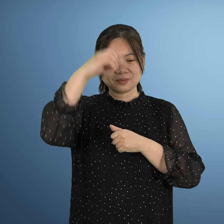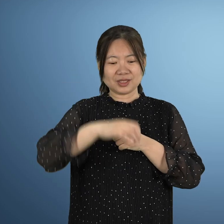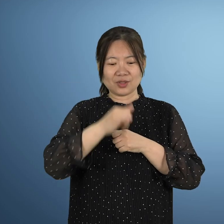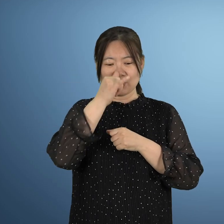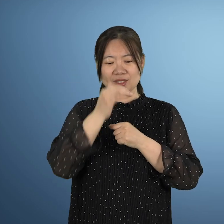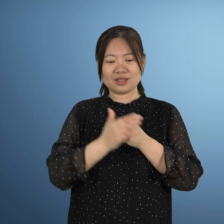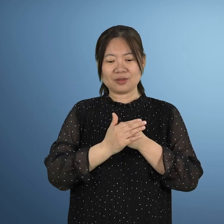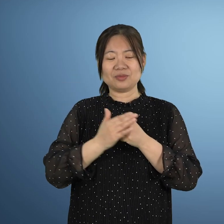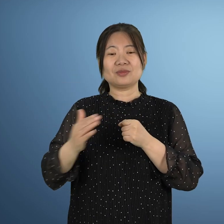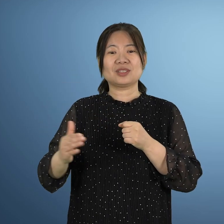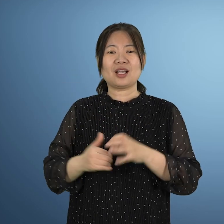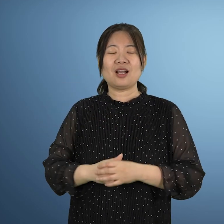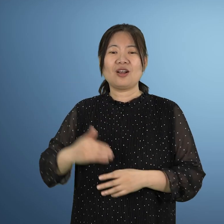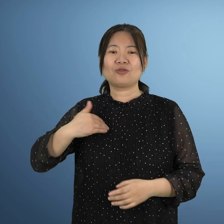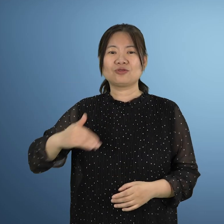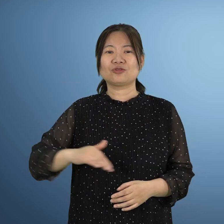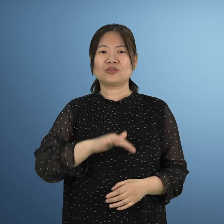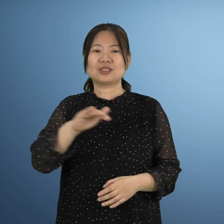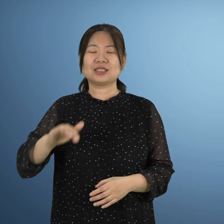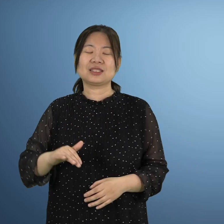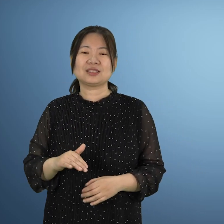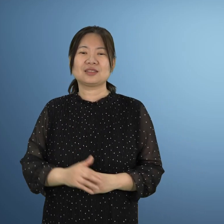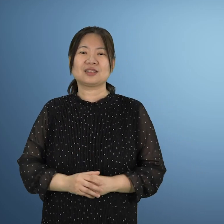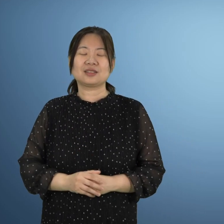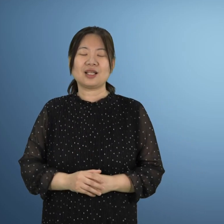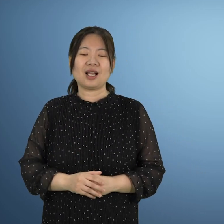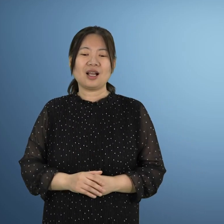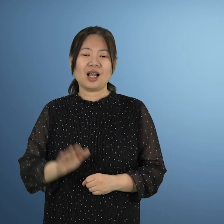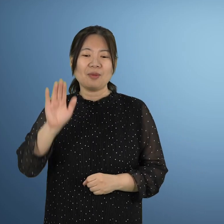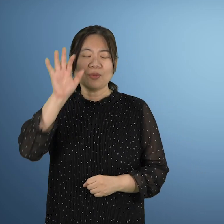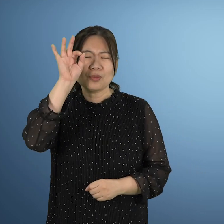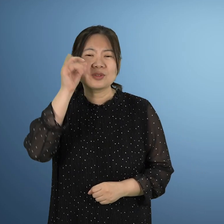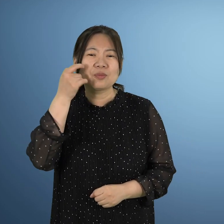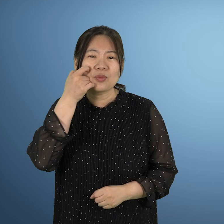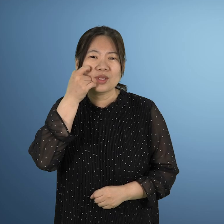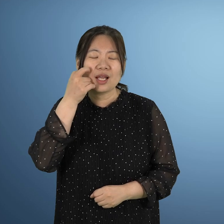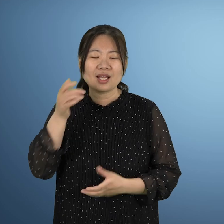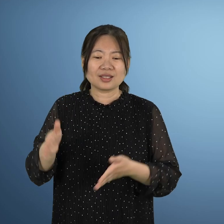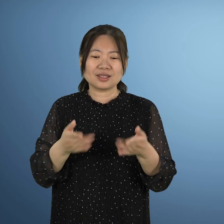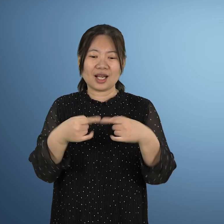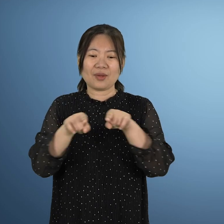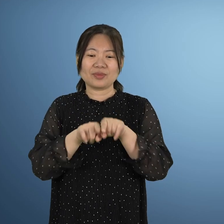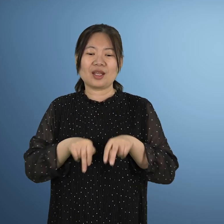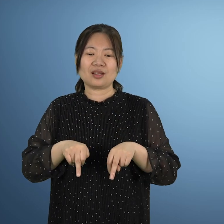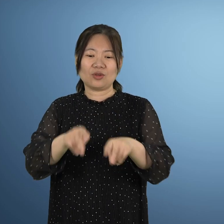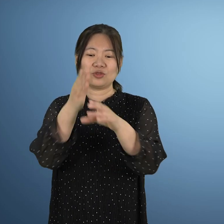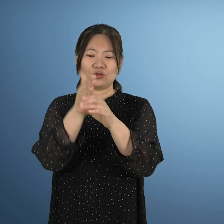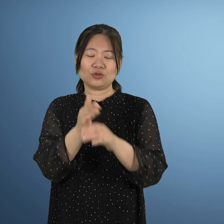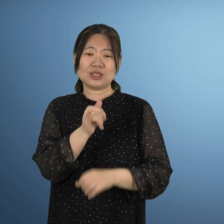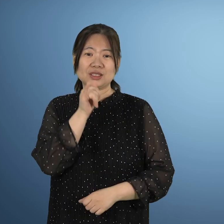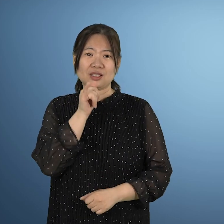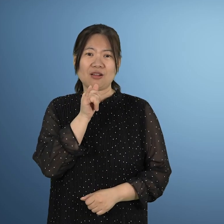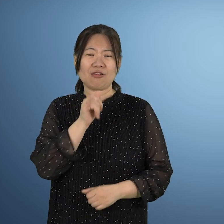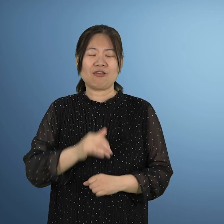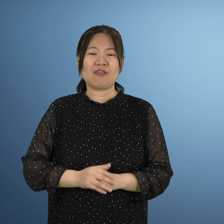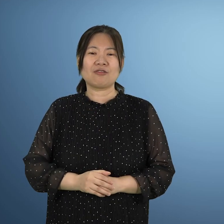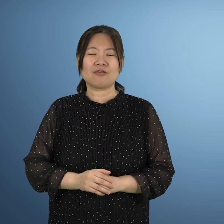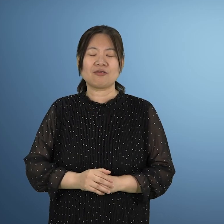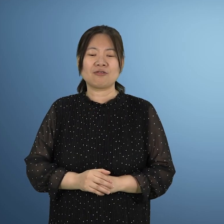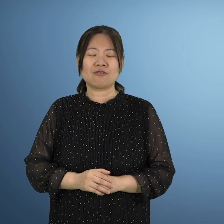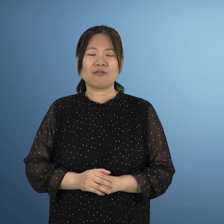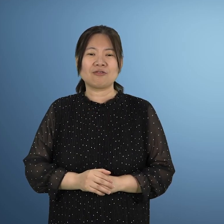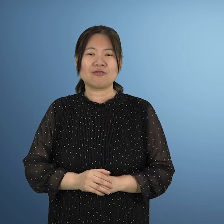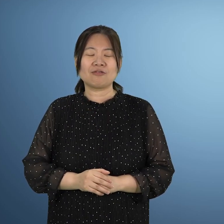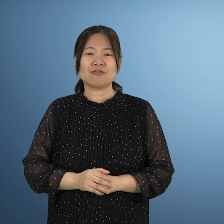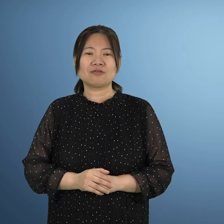비춰줍니다. 우리는 한치 앞을 내다볼 수 없는 길을 지금 함께 걷고 있잖아요. 근데 어디다